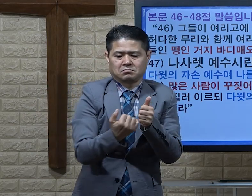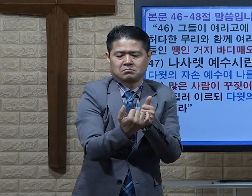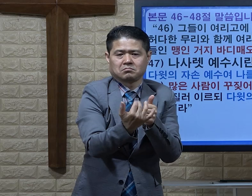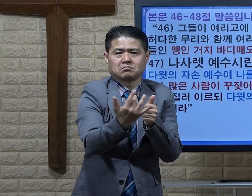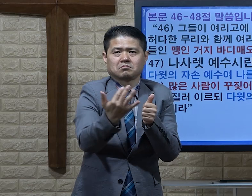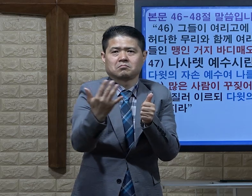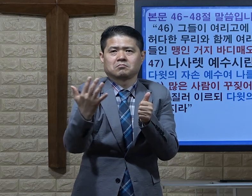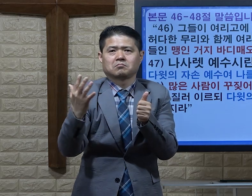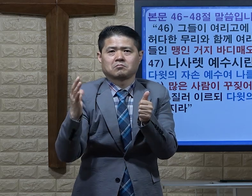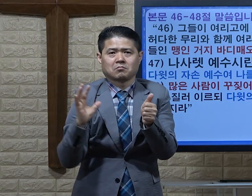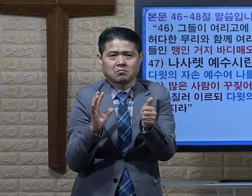제자들과